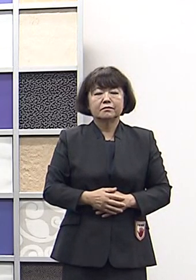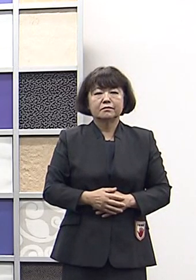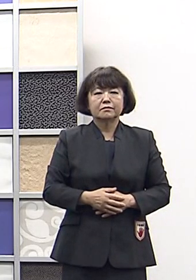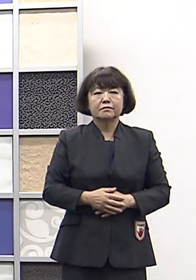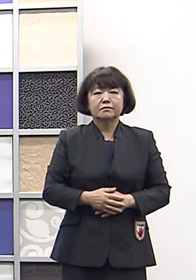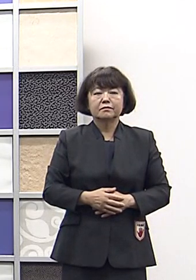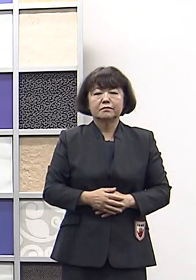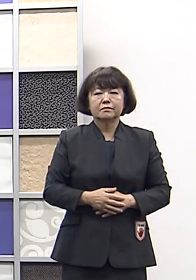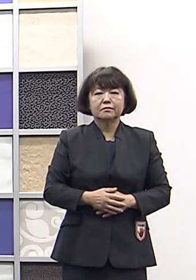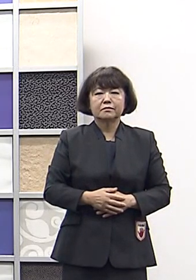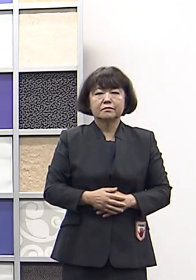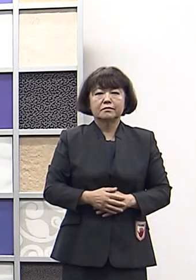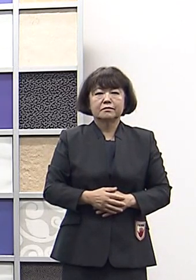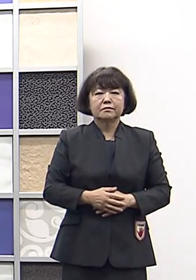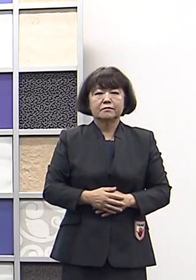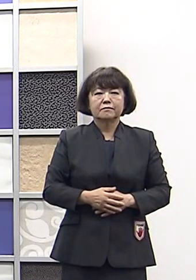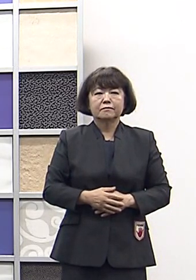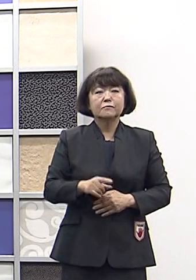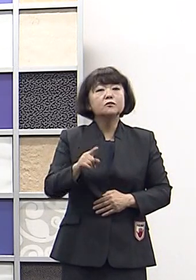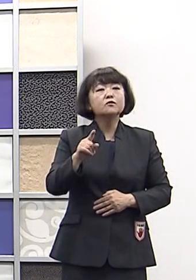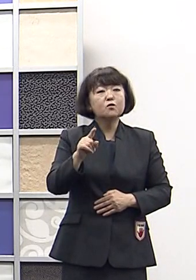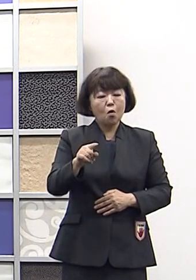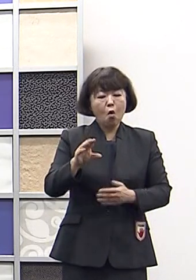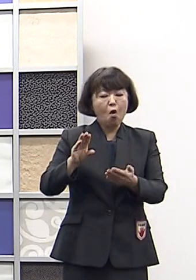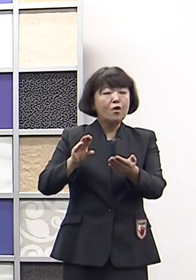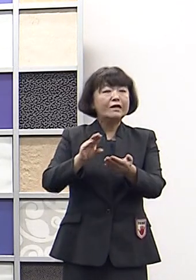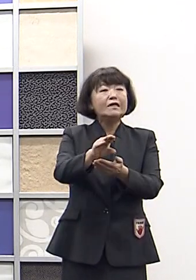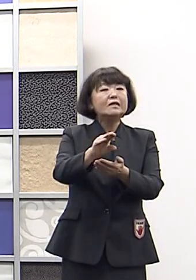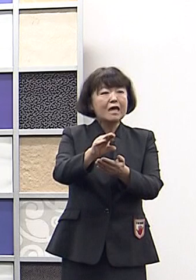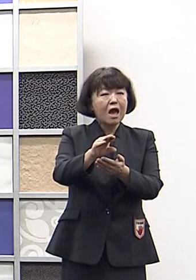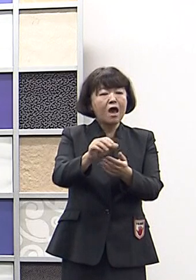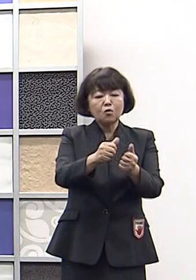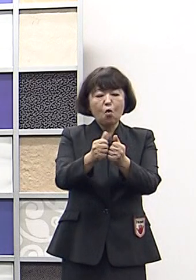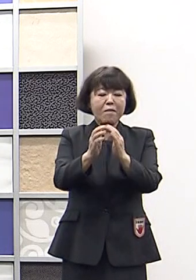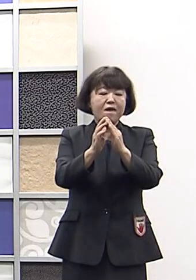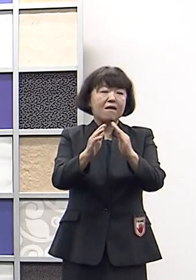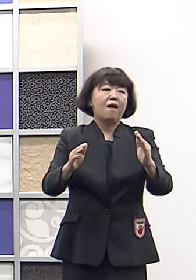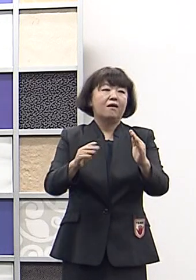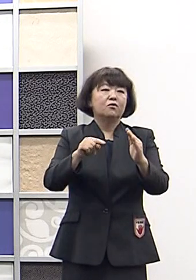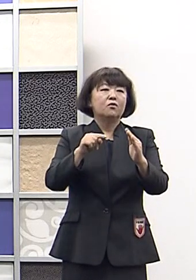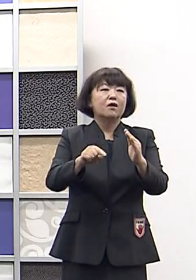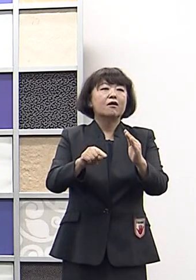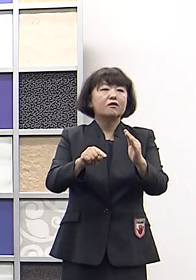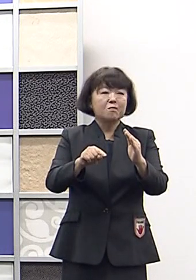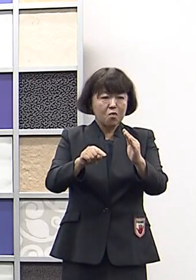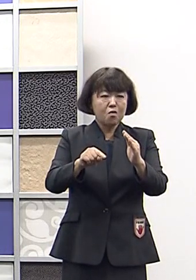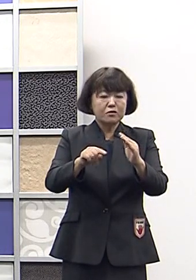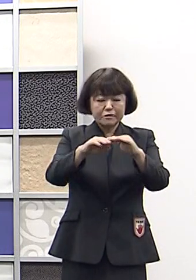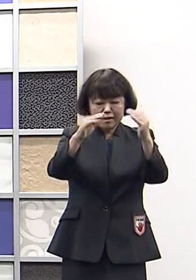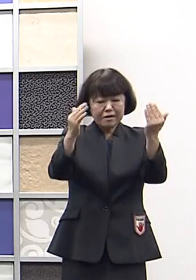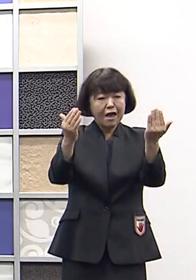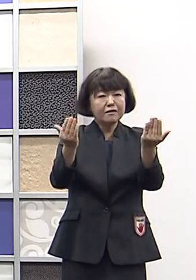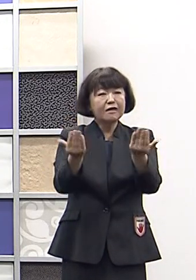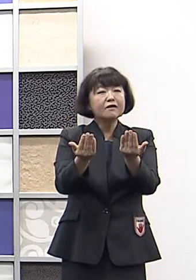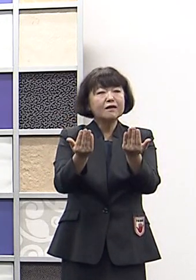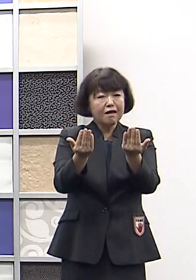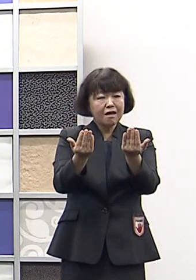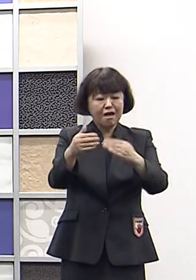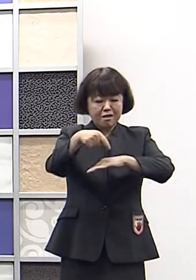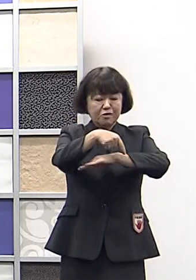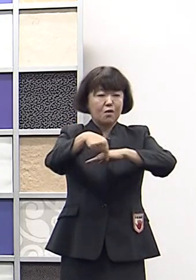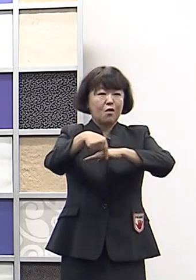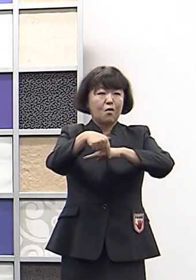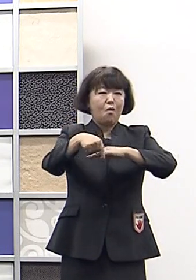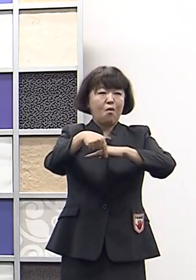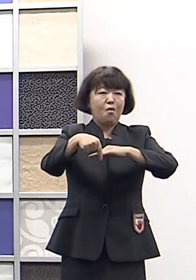その、規制同盟会の中で、リニア全通後の、まあ、交通体系の 青写真を、描きましょうと、